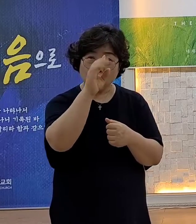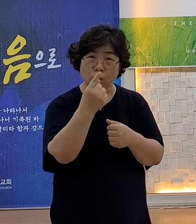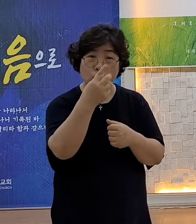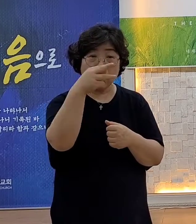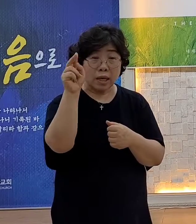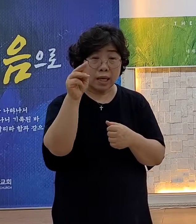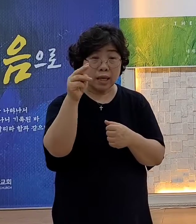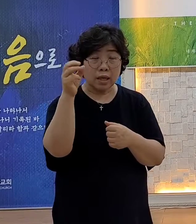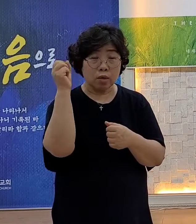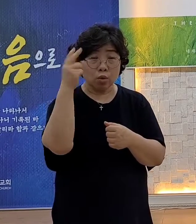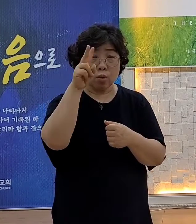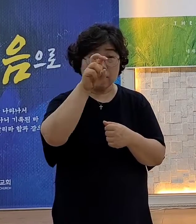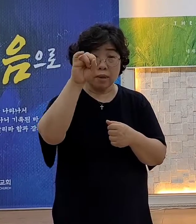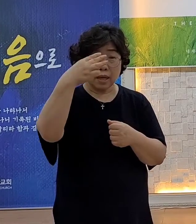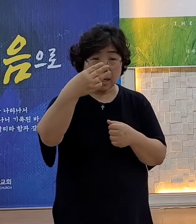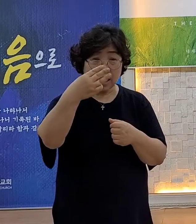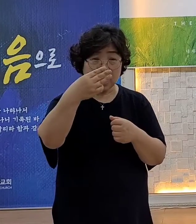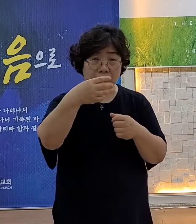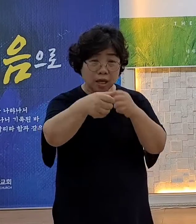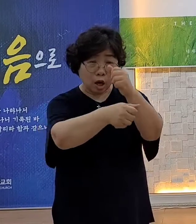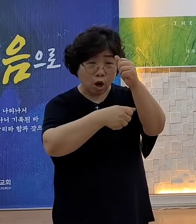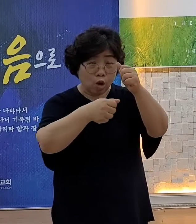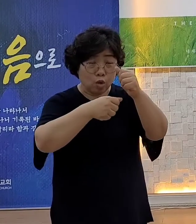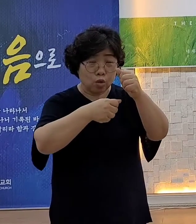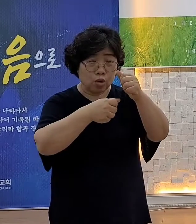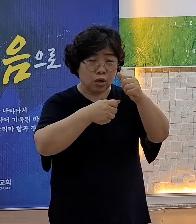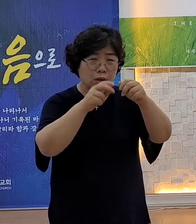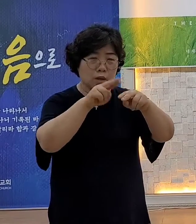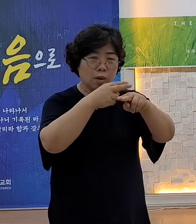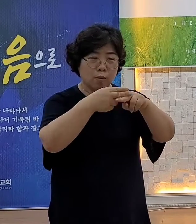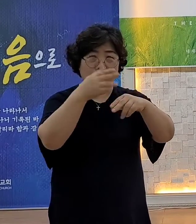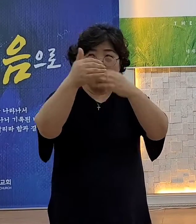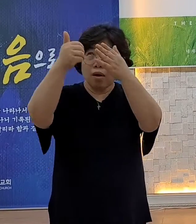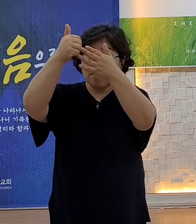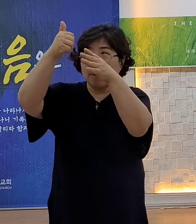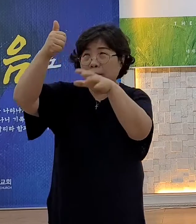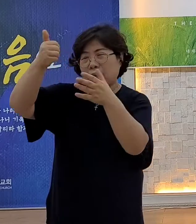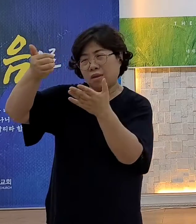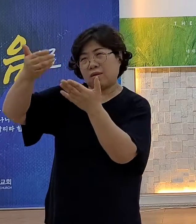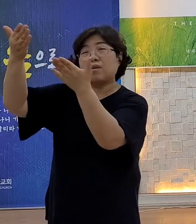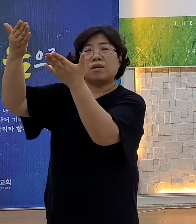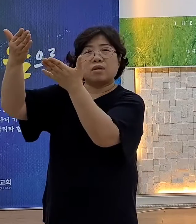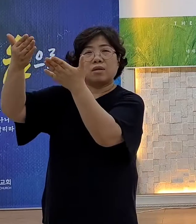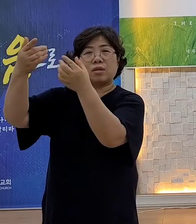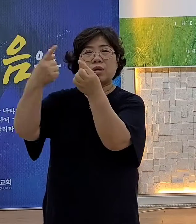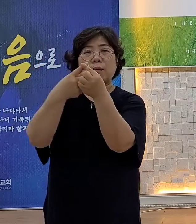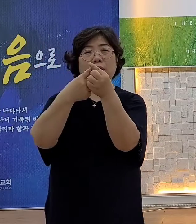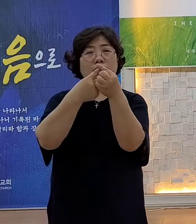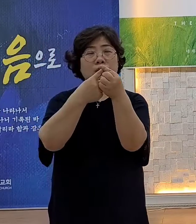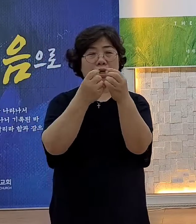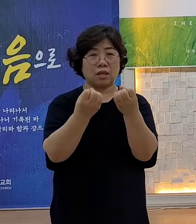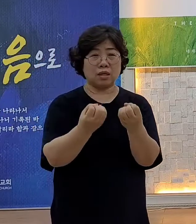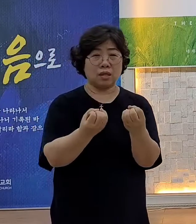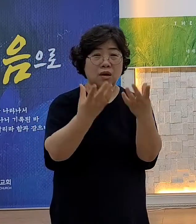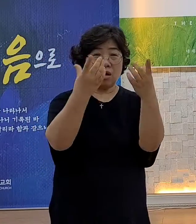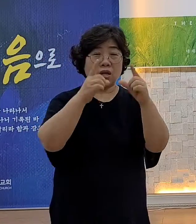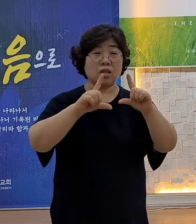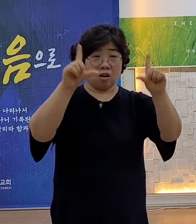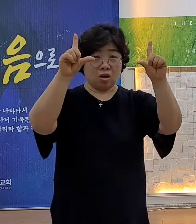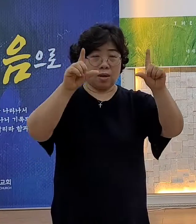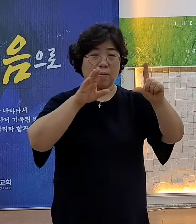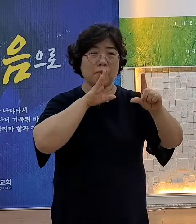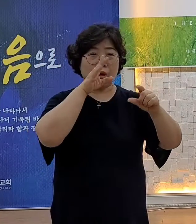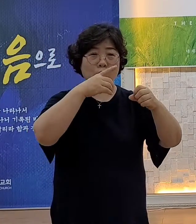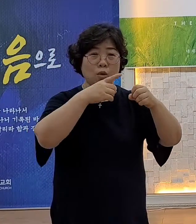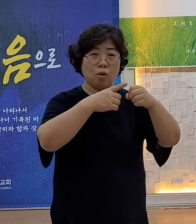앞에 드리면서 그 하나님 은혜에 감사했던 그 첫 번째 절기가 바로 맥추절이었다라는